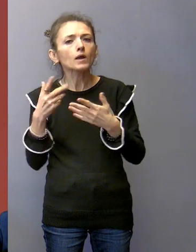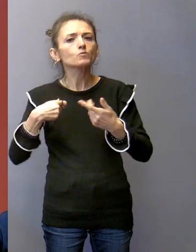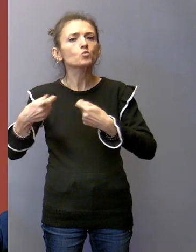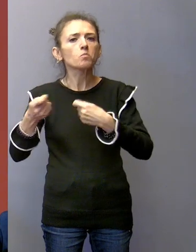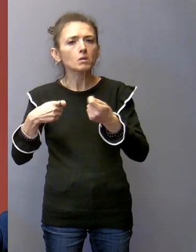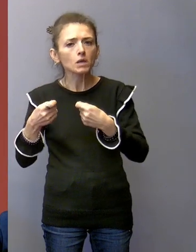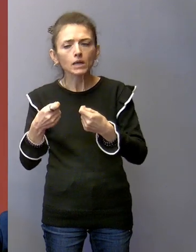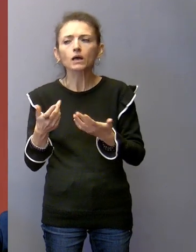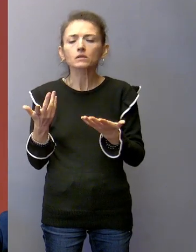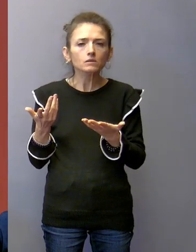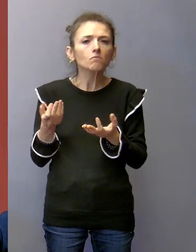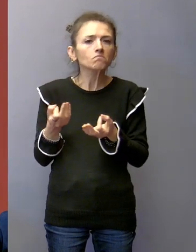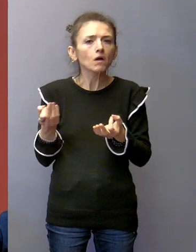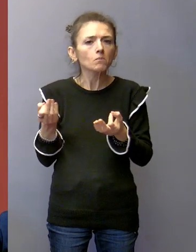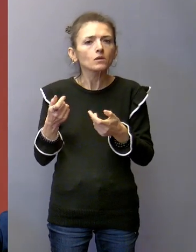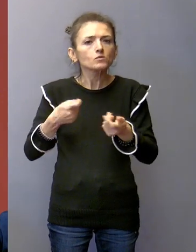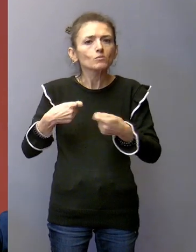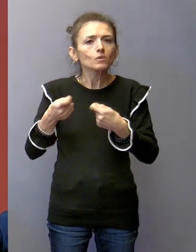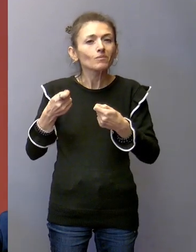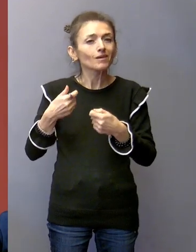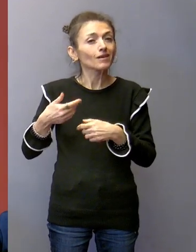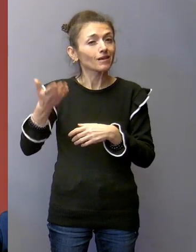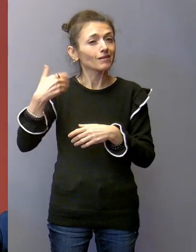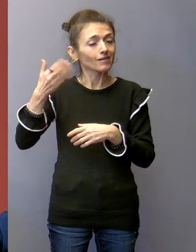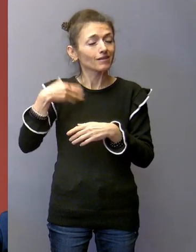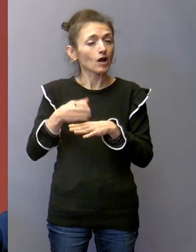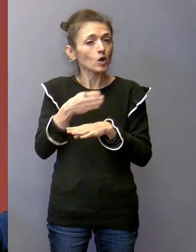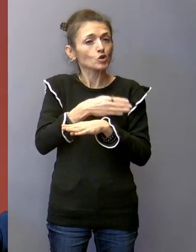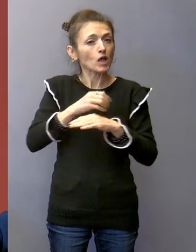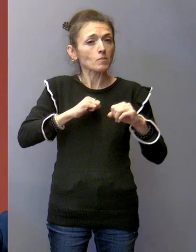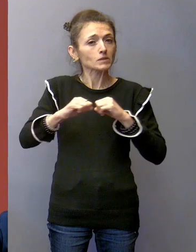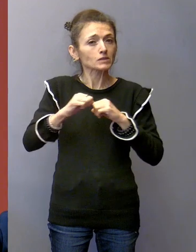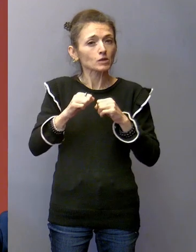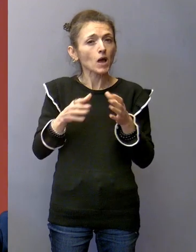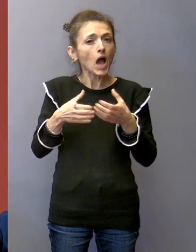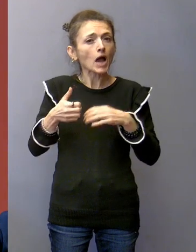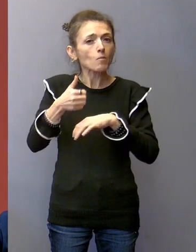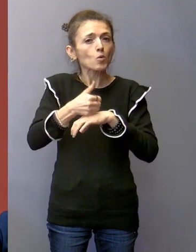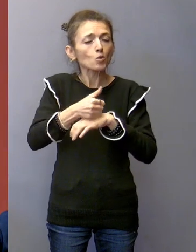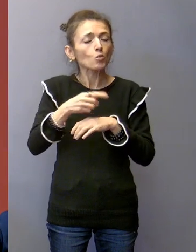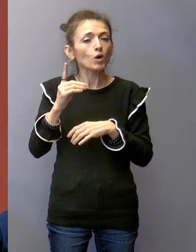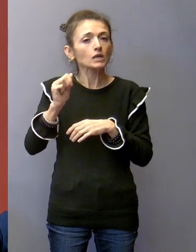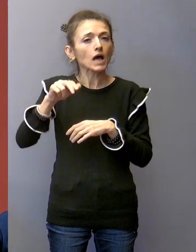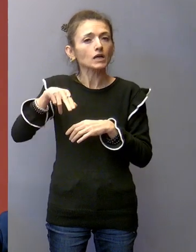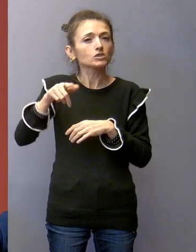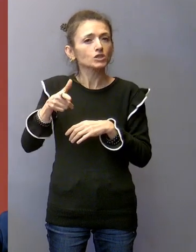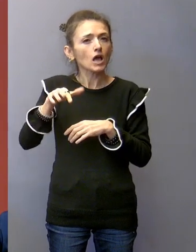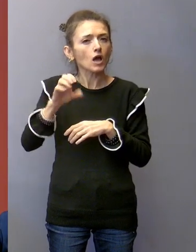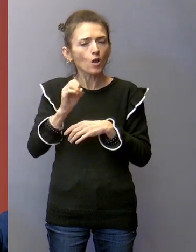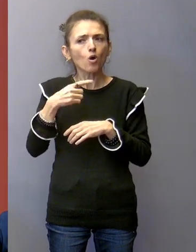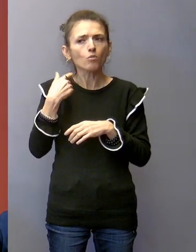oltretutto nello scorso ciclo capogruppo D'Angelo Purtroppo abbiamo fatto notte votando una marea di delibere Ma